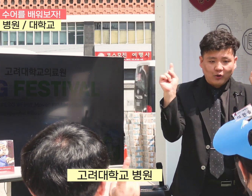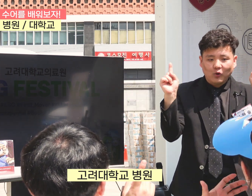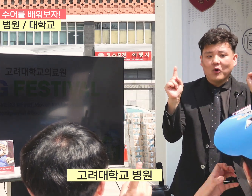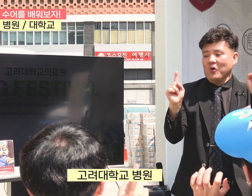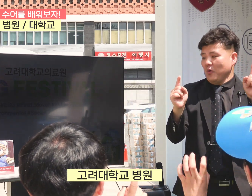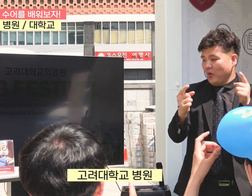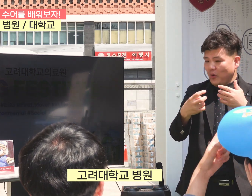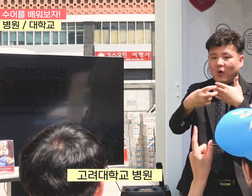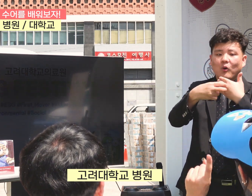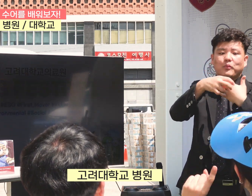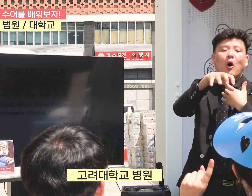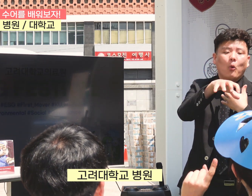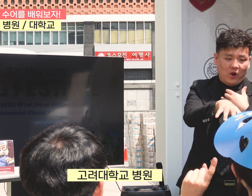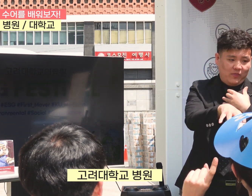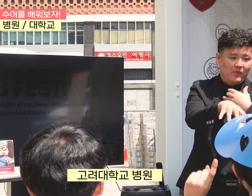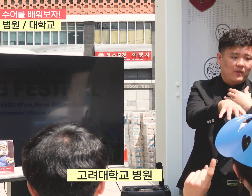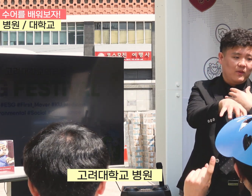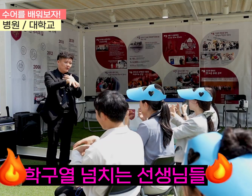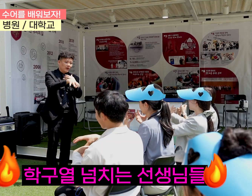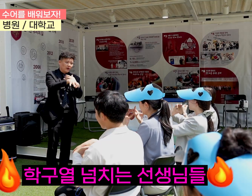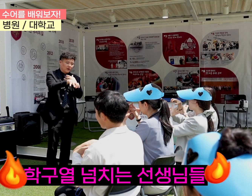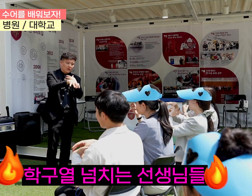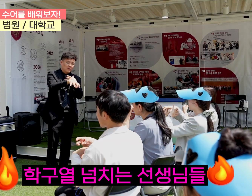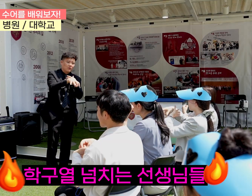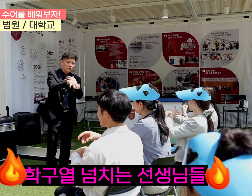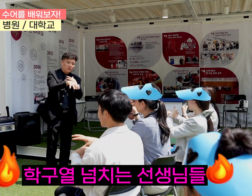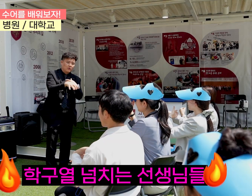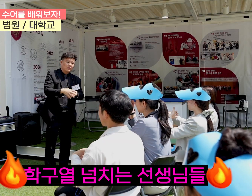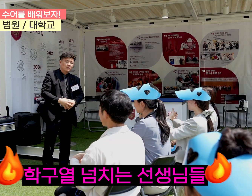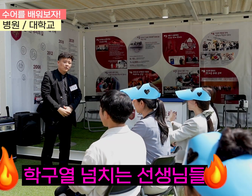고려대학교 병원. 예.